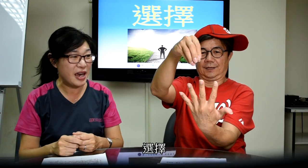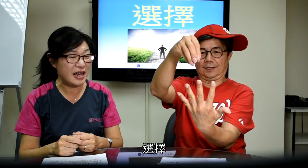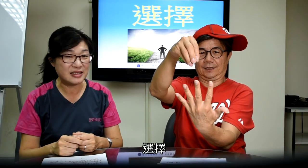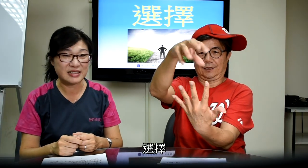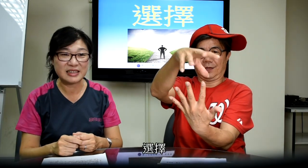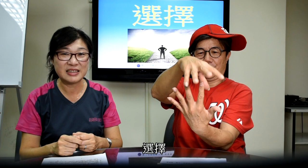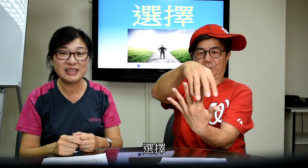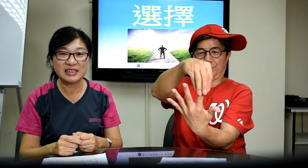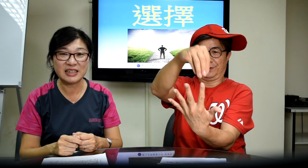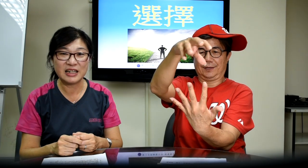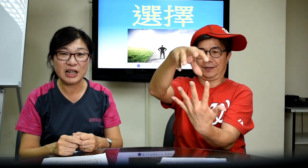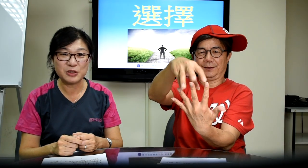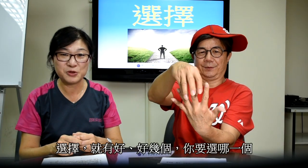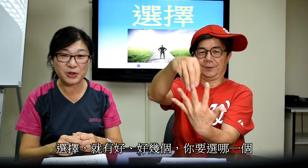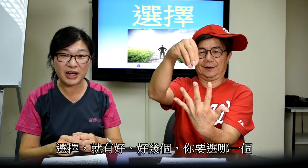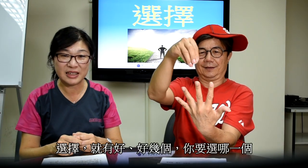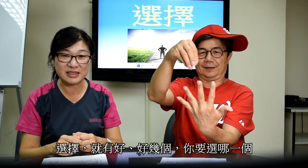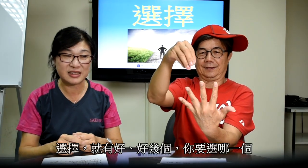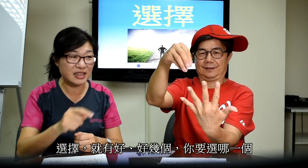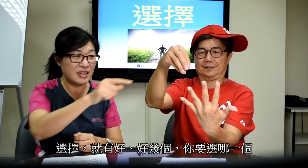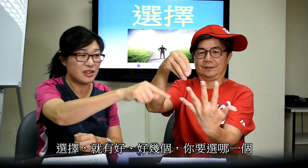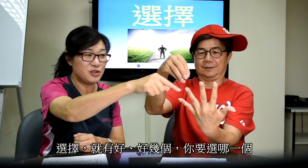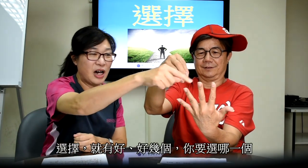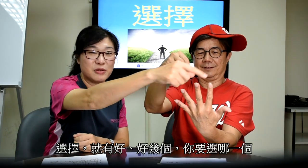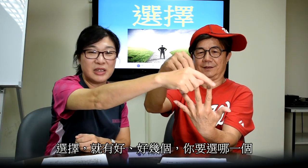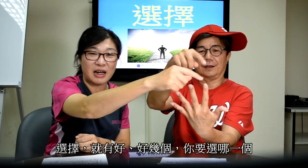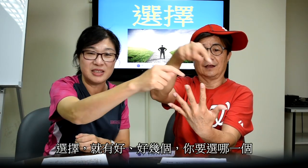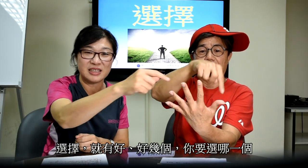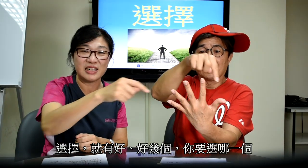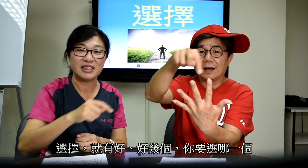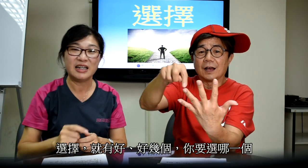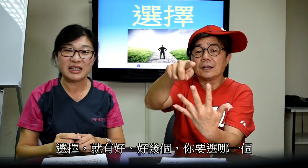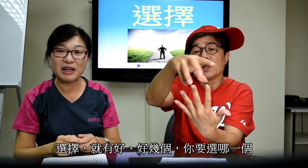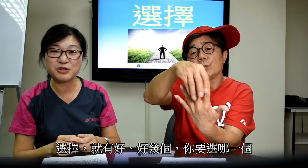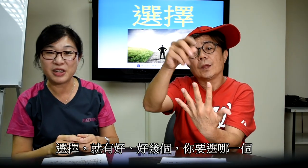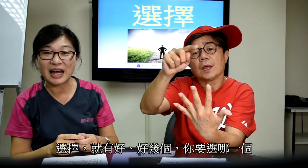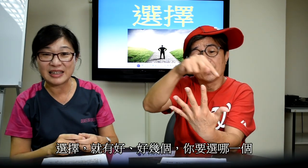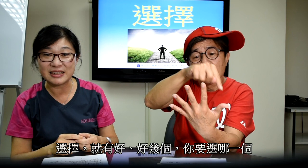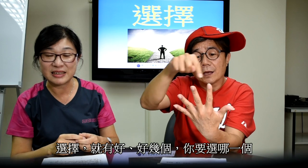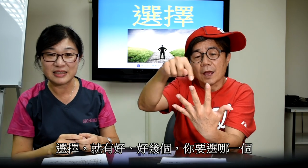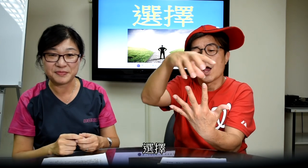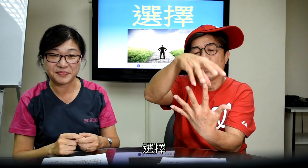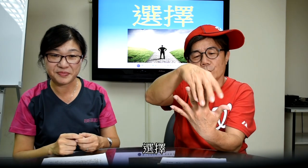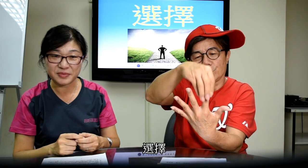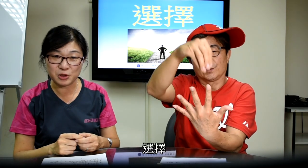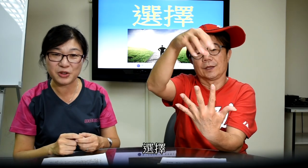选择，选择啊，就有好几个，你要选哪一个？